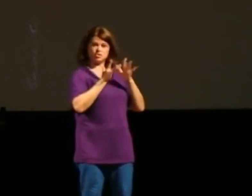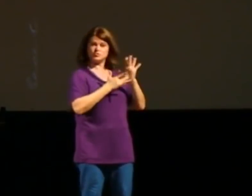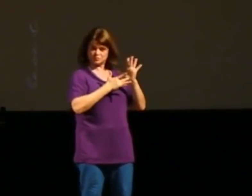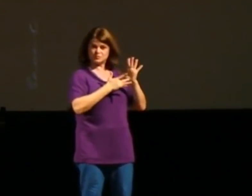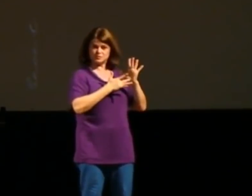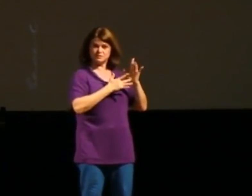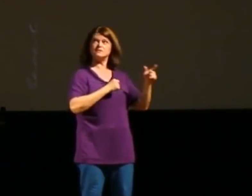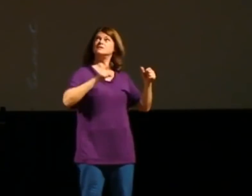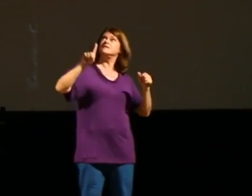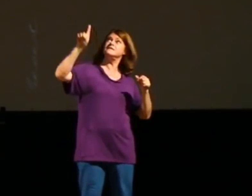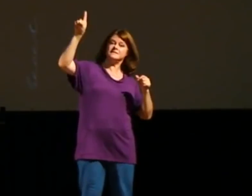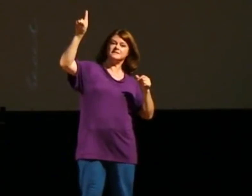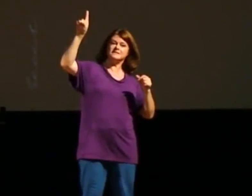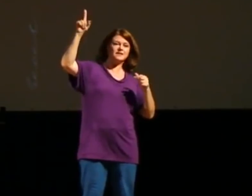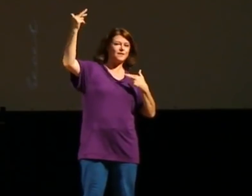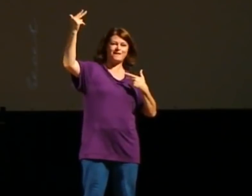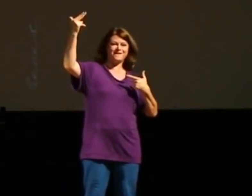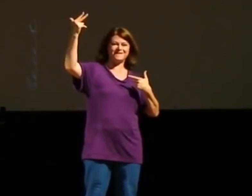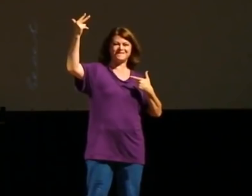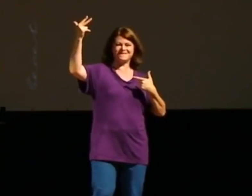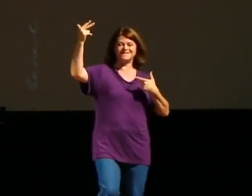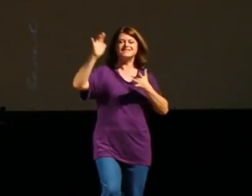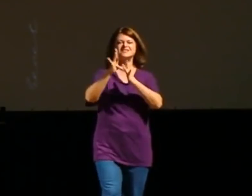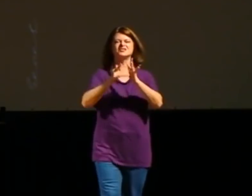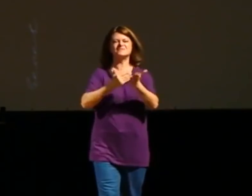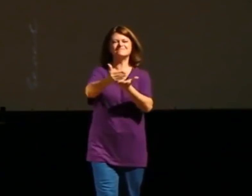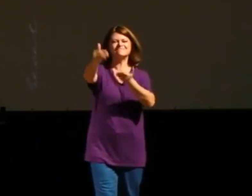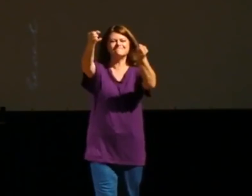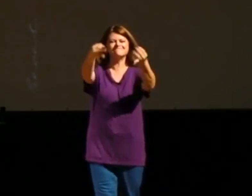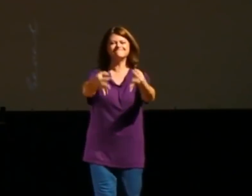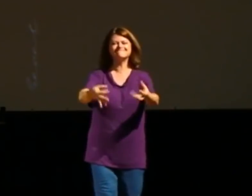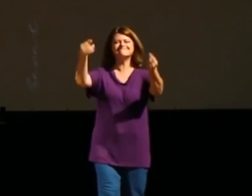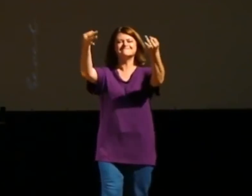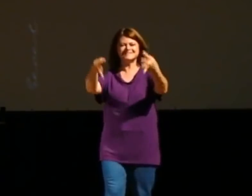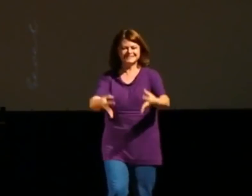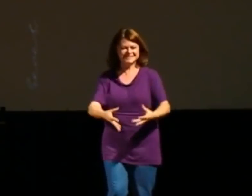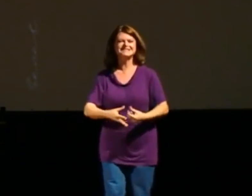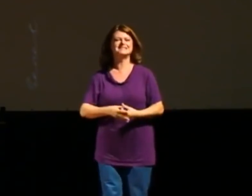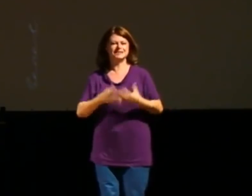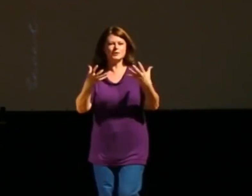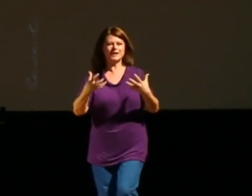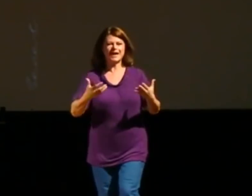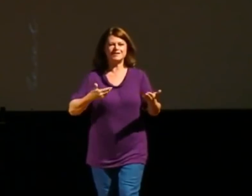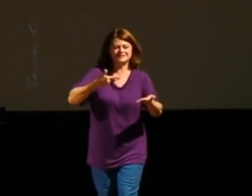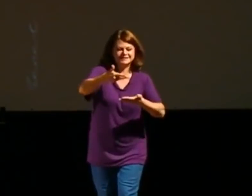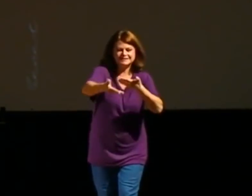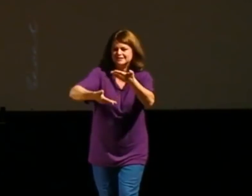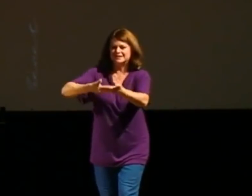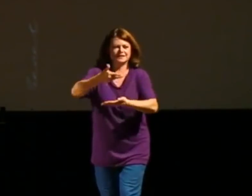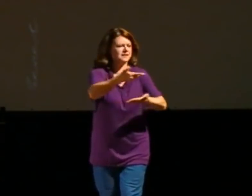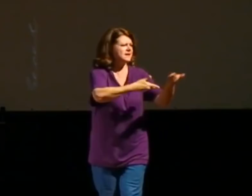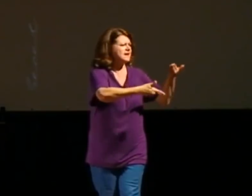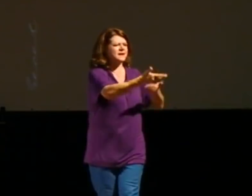Deus. Jesus, então, ele diz assim para aquele homem, eu quero me misturar com você, eu quero ser próximo de